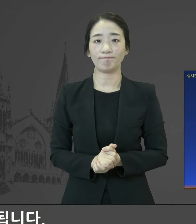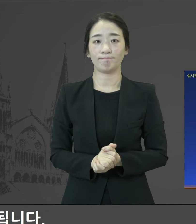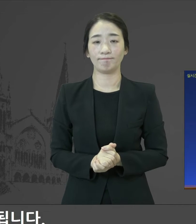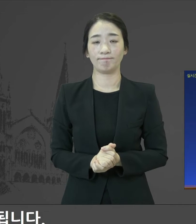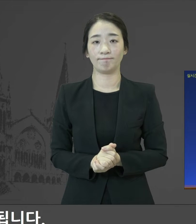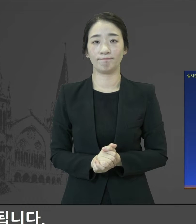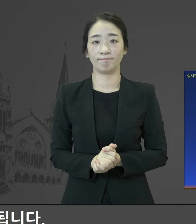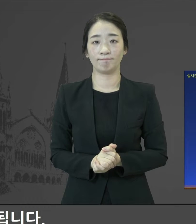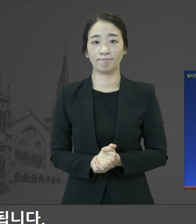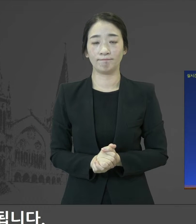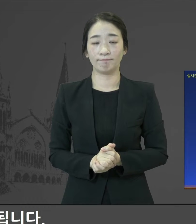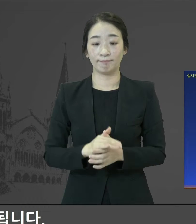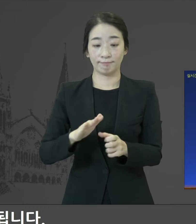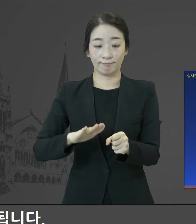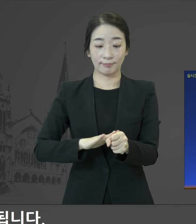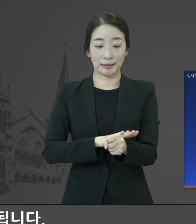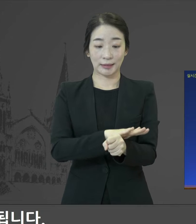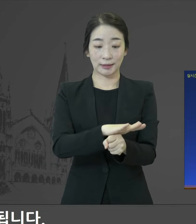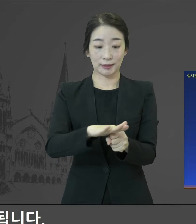사랑 가운데